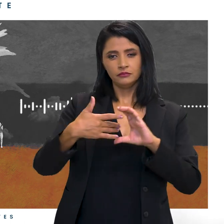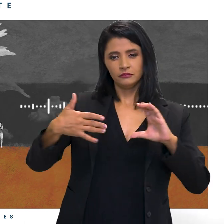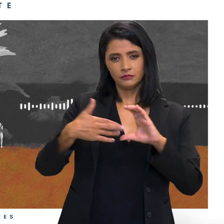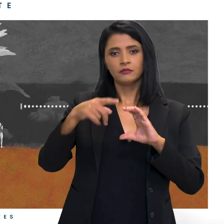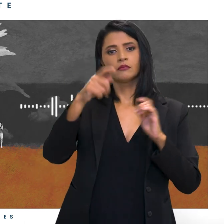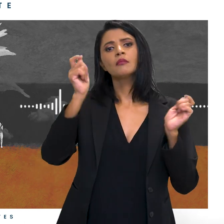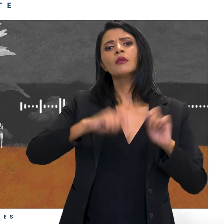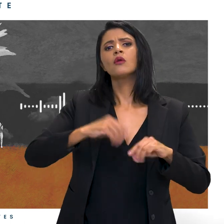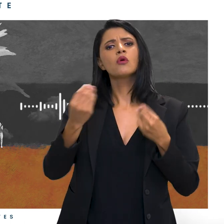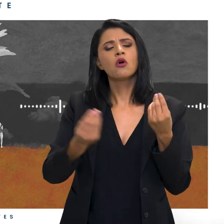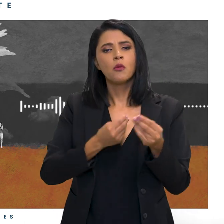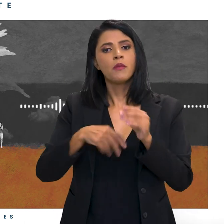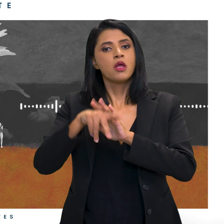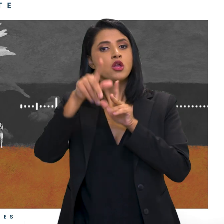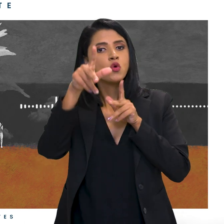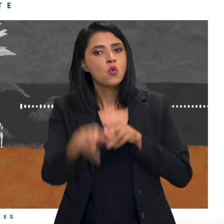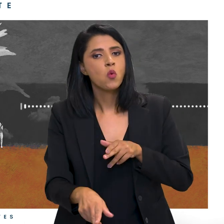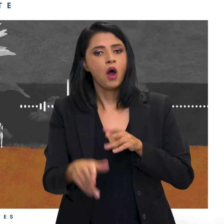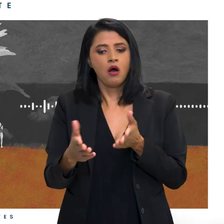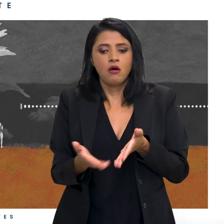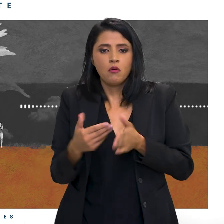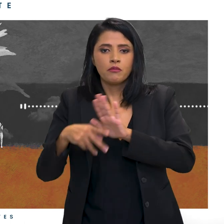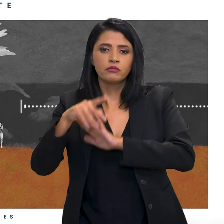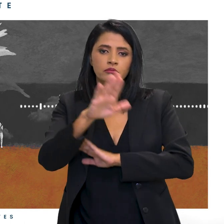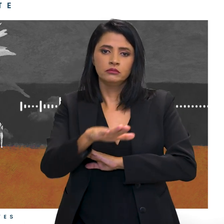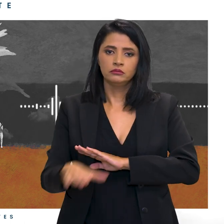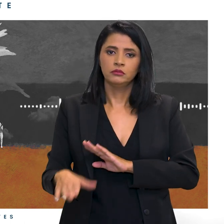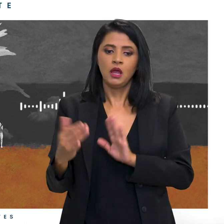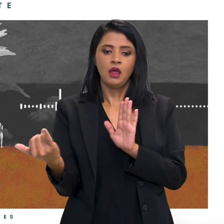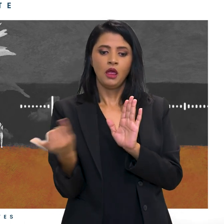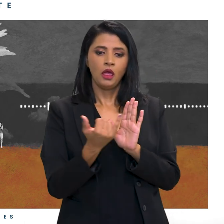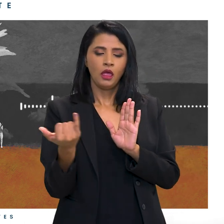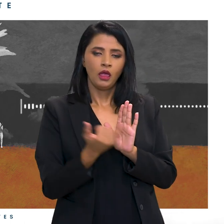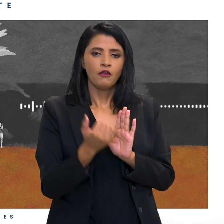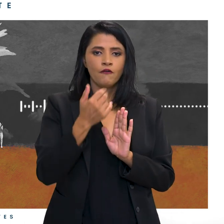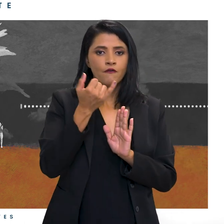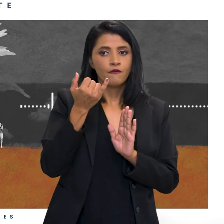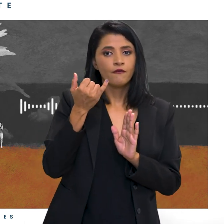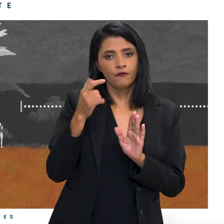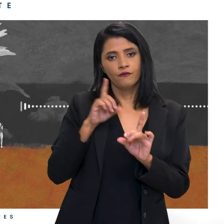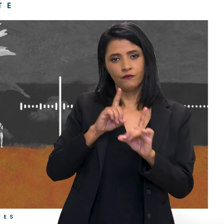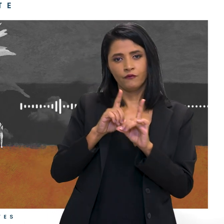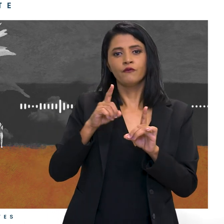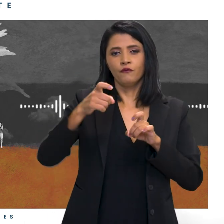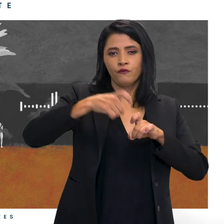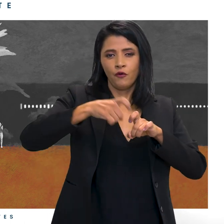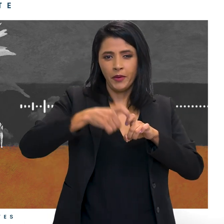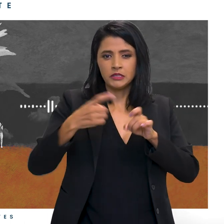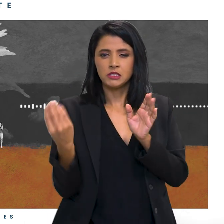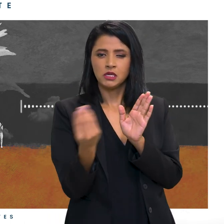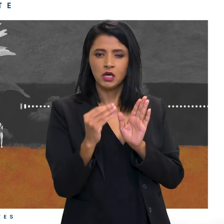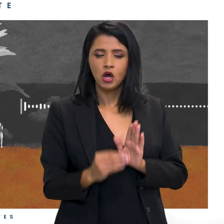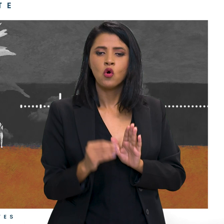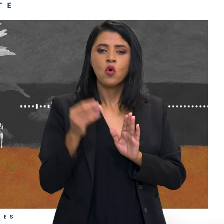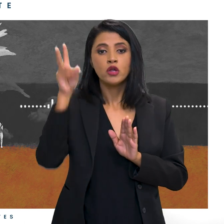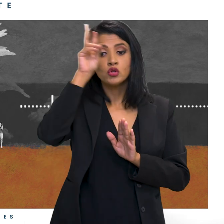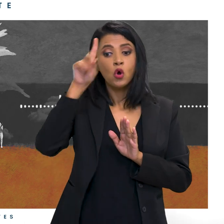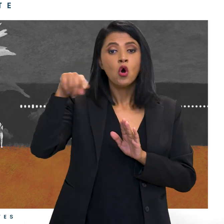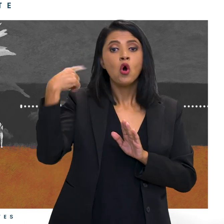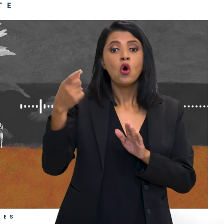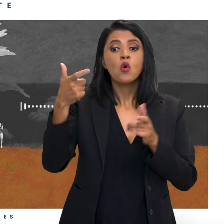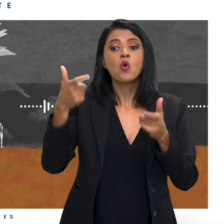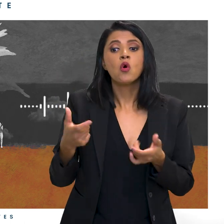como é intitulada, deveria funcionar como a caderneta da criança, ser atualizada com dados em cada consulta, ter o histórico de saúde,